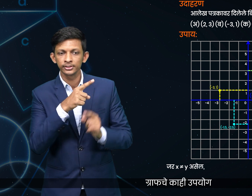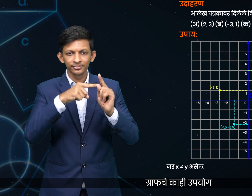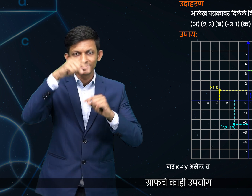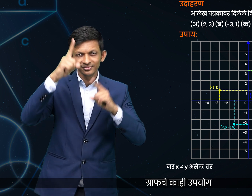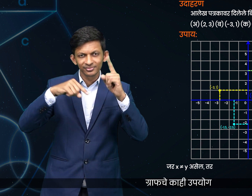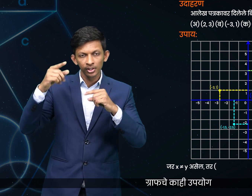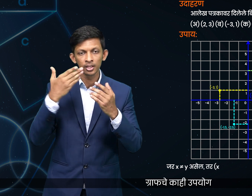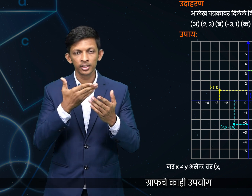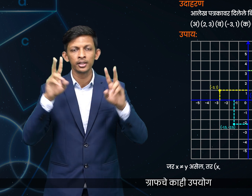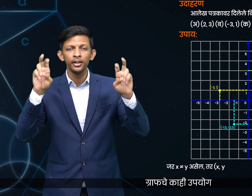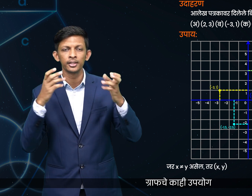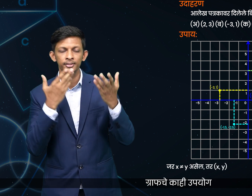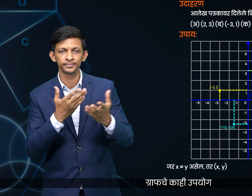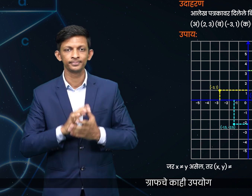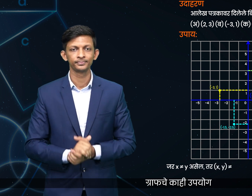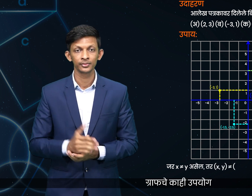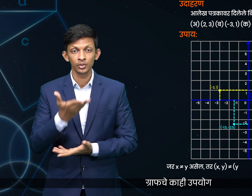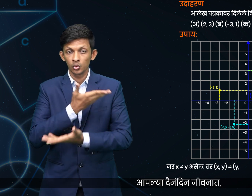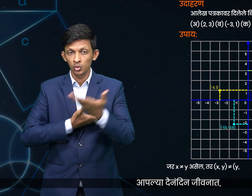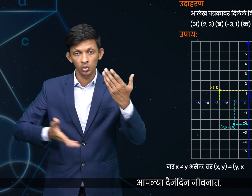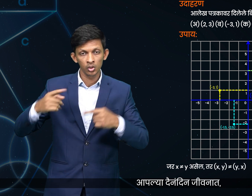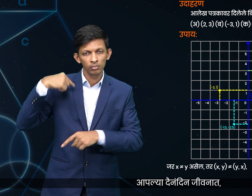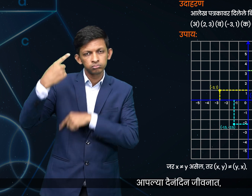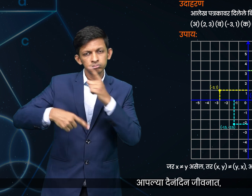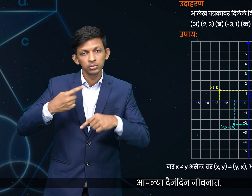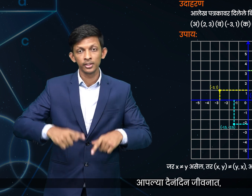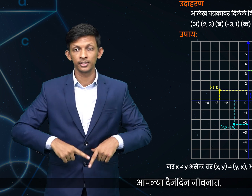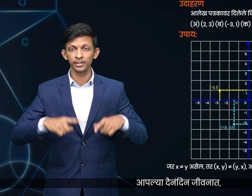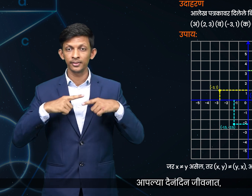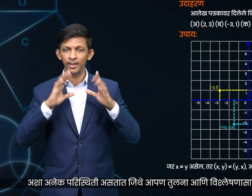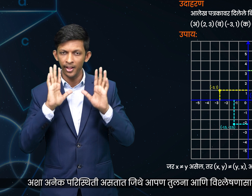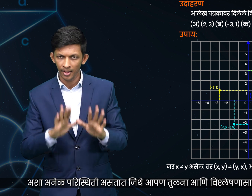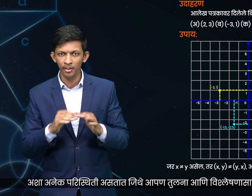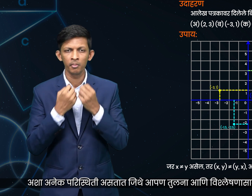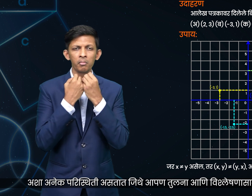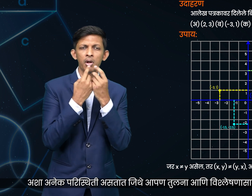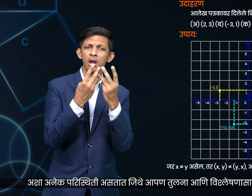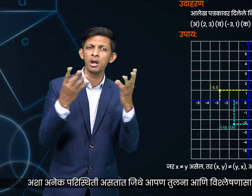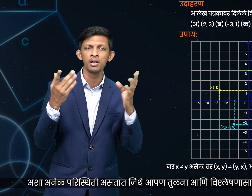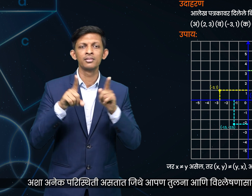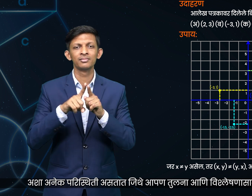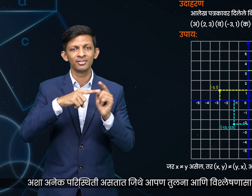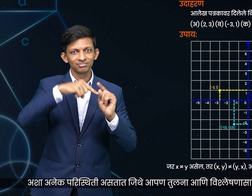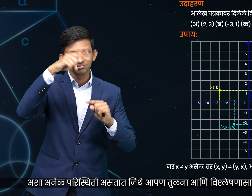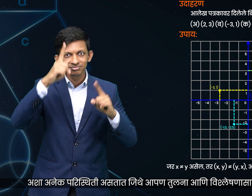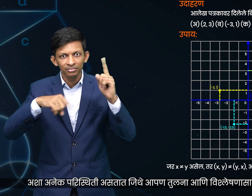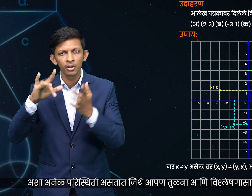ग्राफचे काही उपयोग. आपल्या दैनंदिन जीवनात अशा अनेक परिस्थिती असतात जिथे आपण तुलना